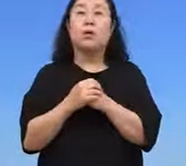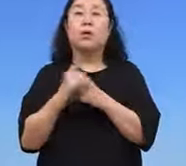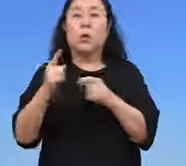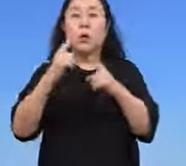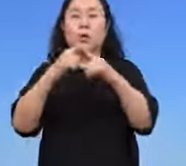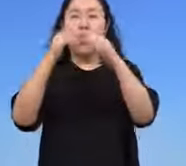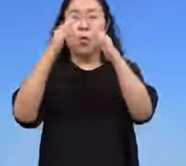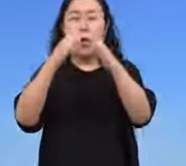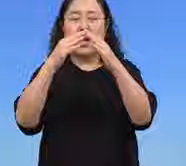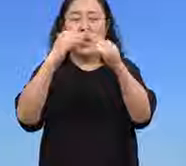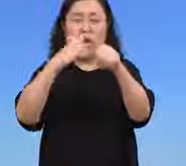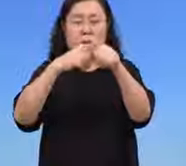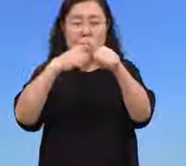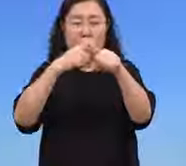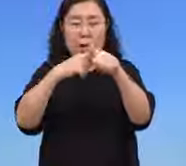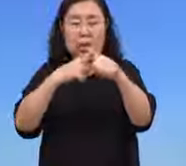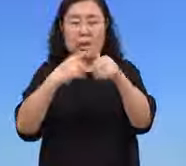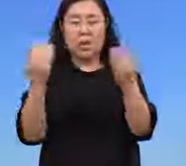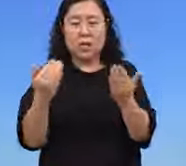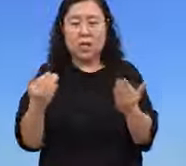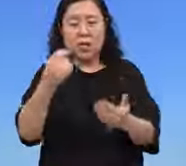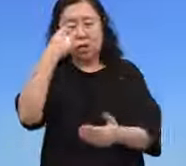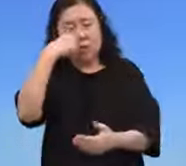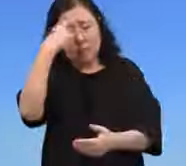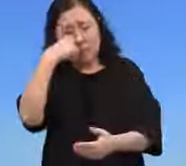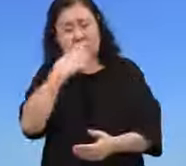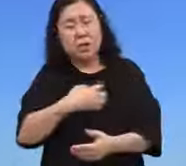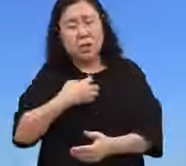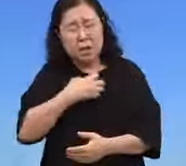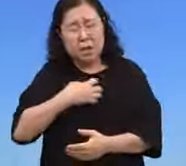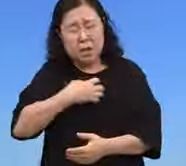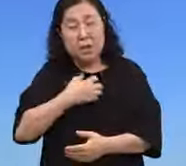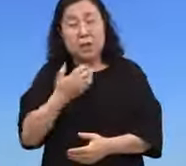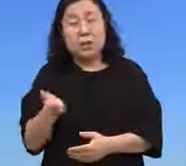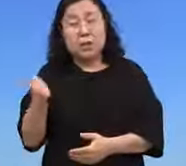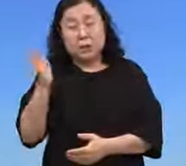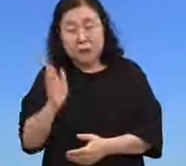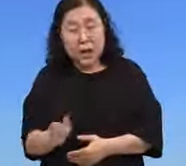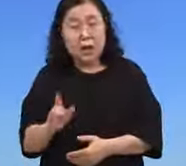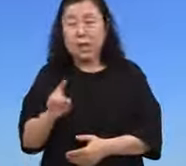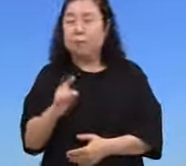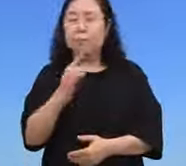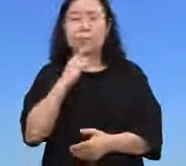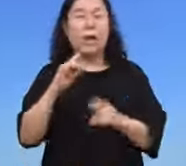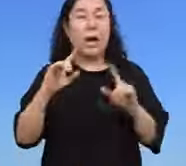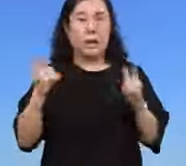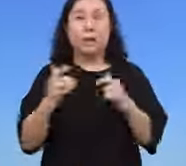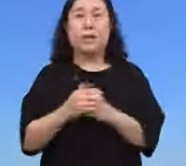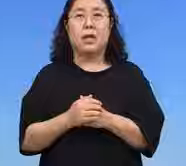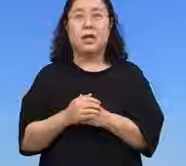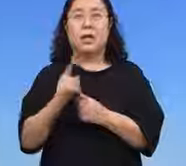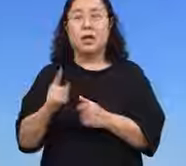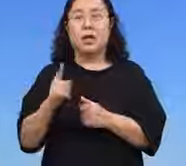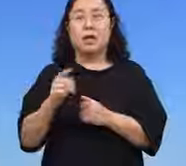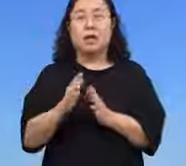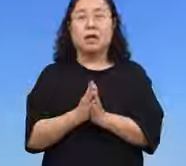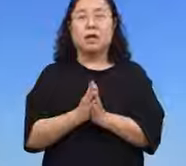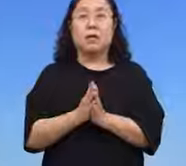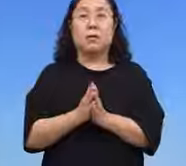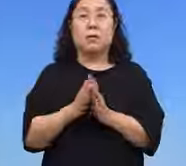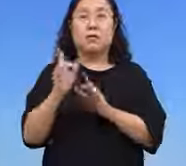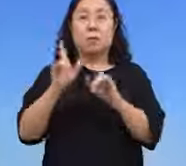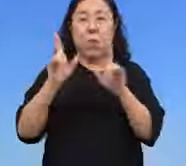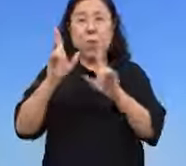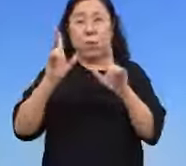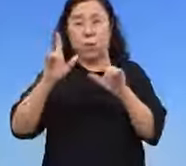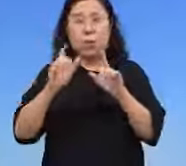시대 교회를 향하여 조롱하는 이것도 슬프지만 이것만이 슬픈 게 아니라 이런 이미지를 자꾸